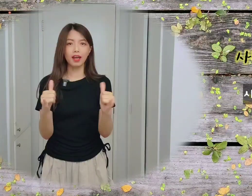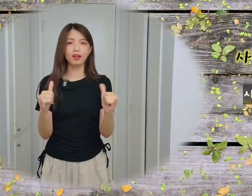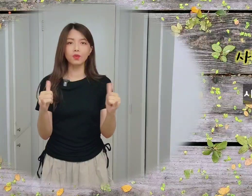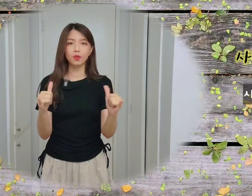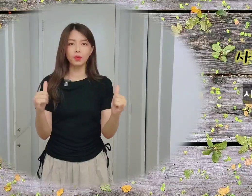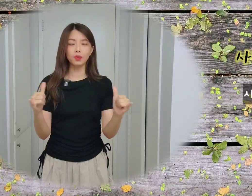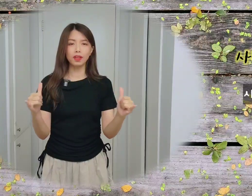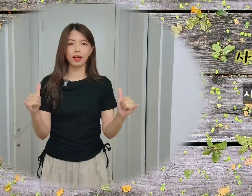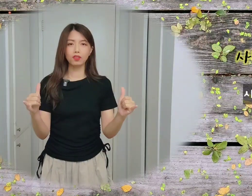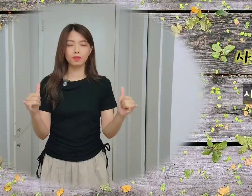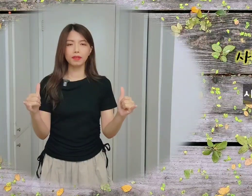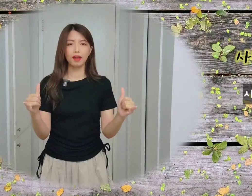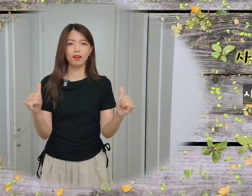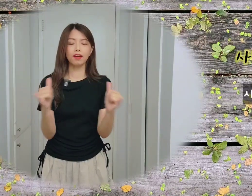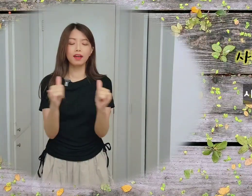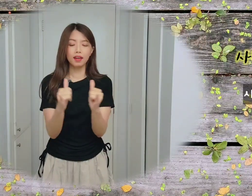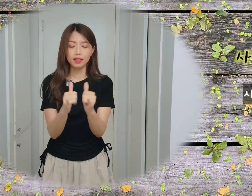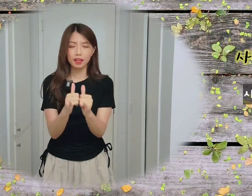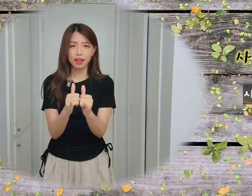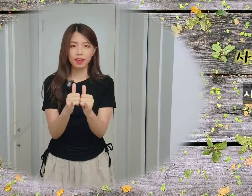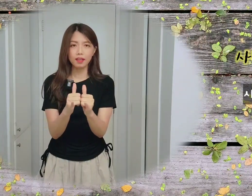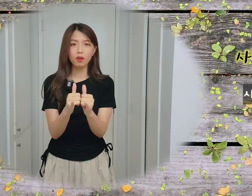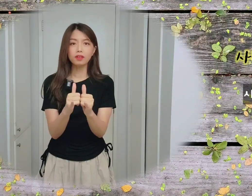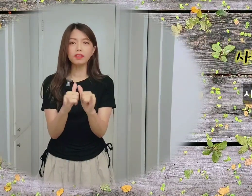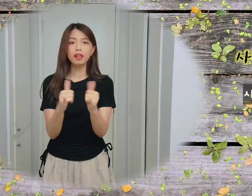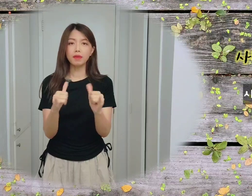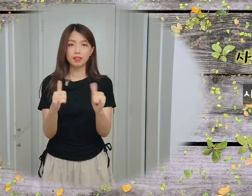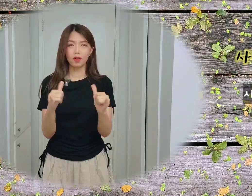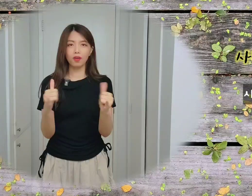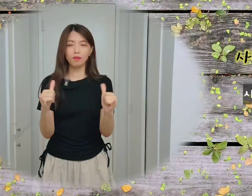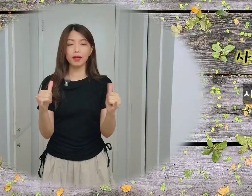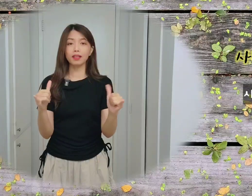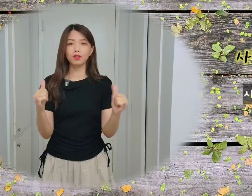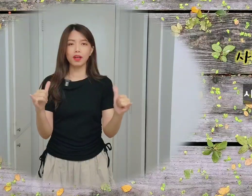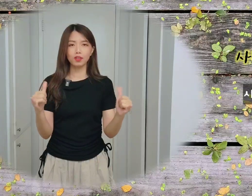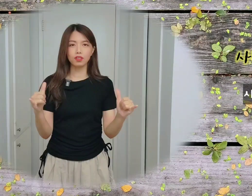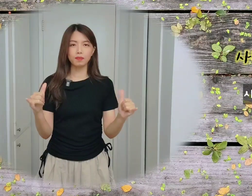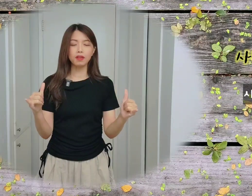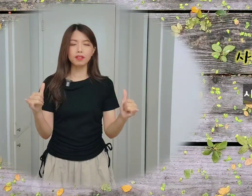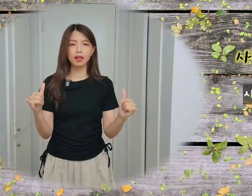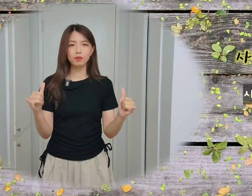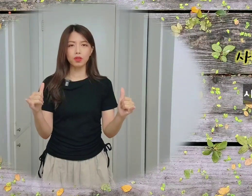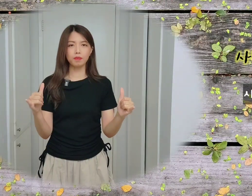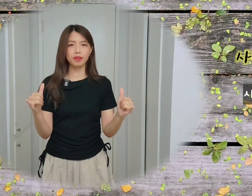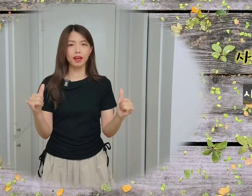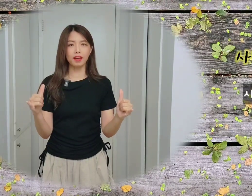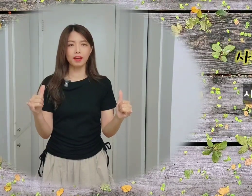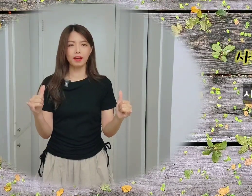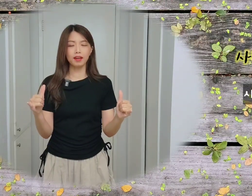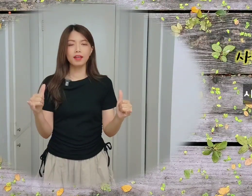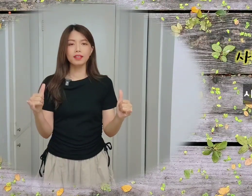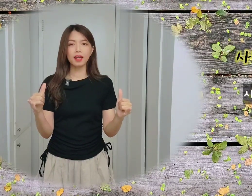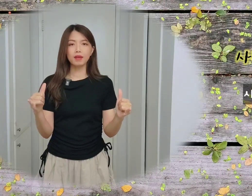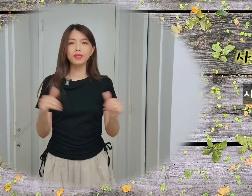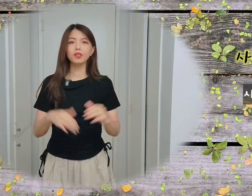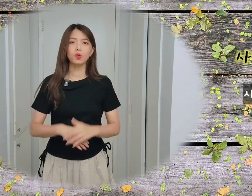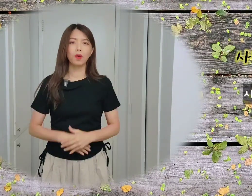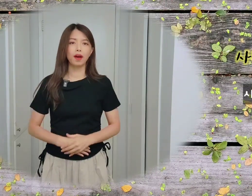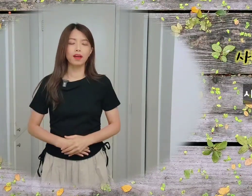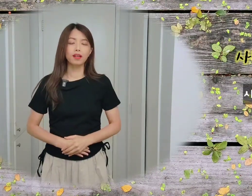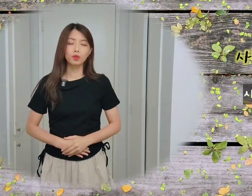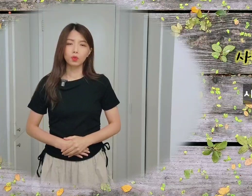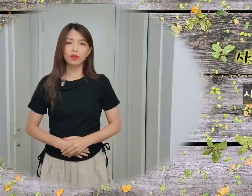흔들면서 양쪽으로 나가주시면 돼요. 이 상태에서 흔들면서 바깥으로 나가주시면 사람 수어입니다.